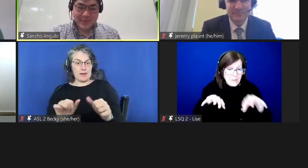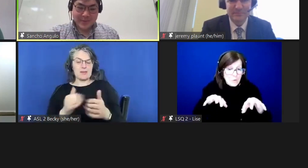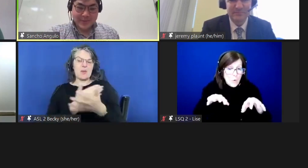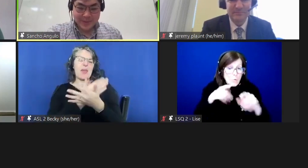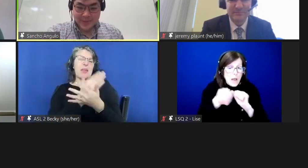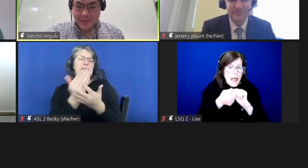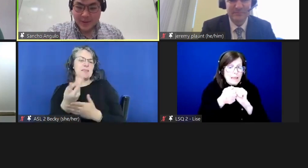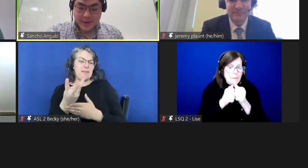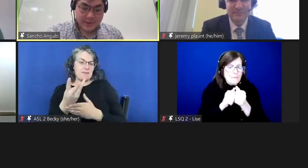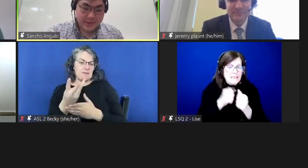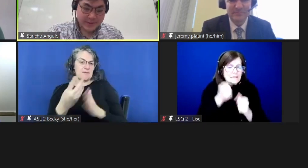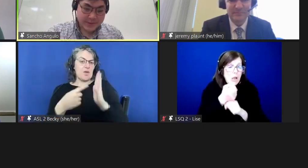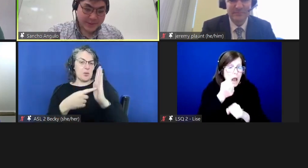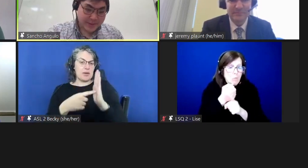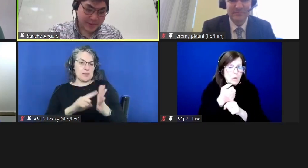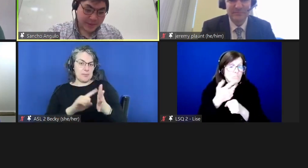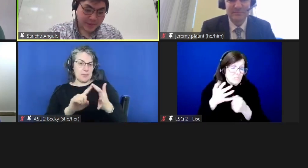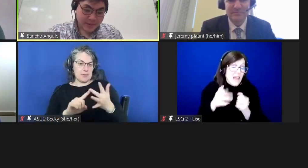donner.